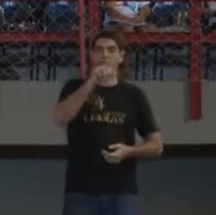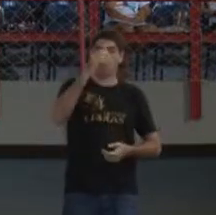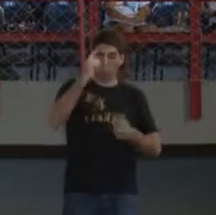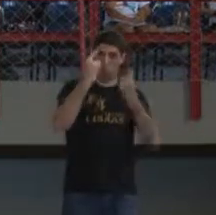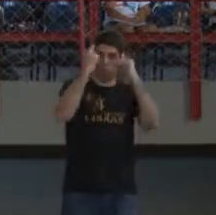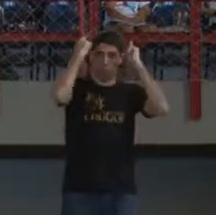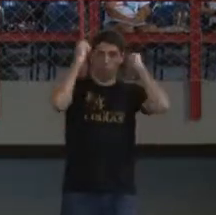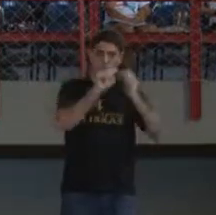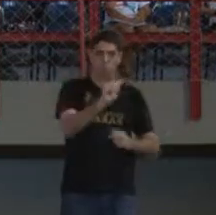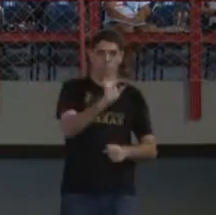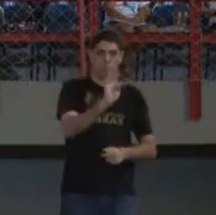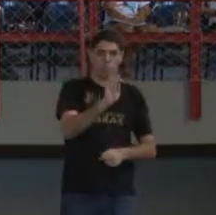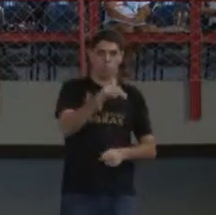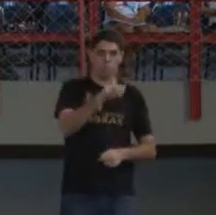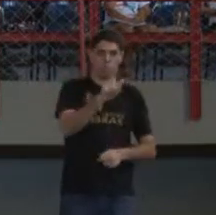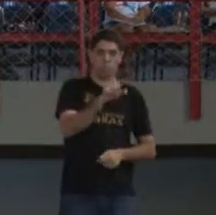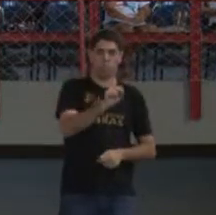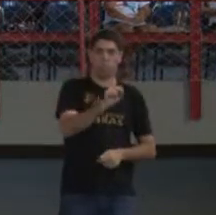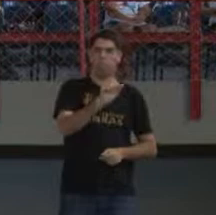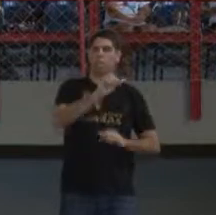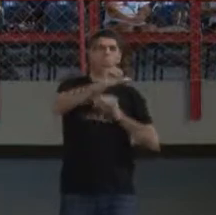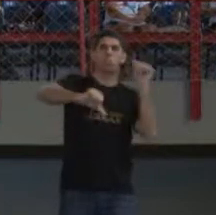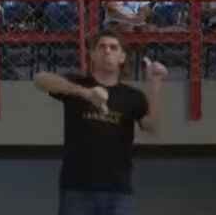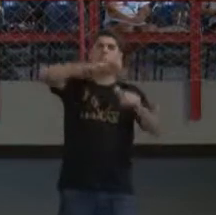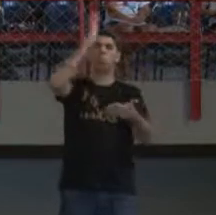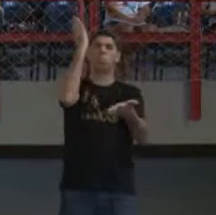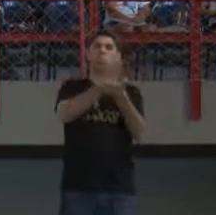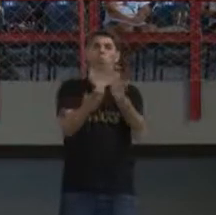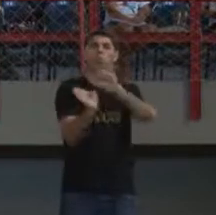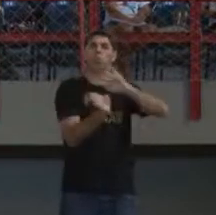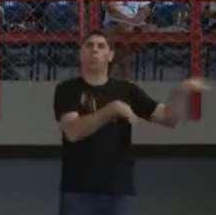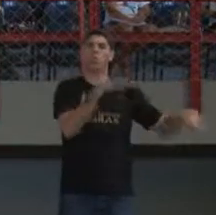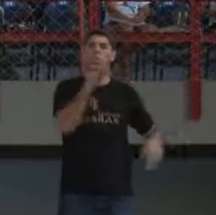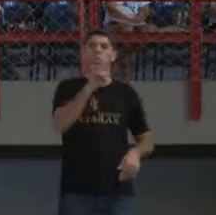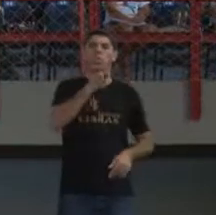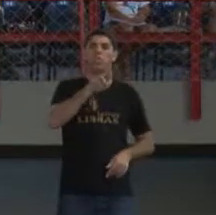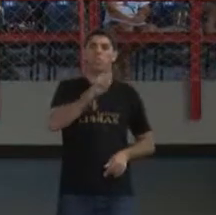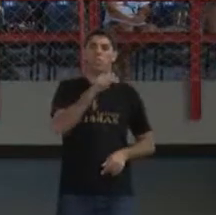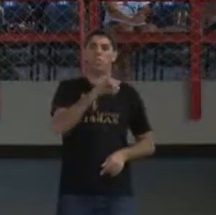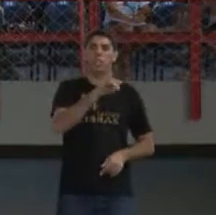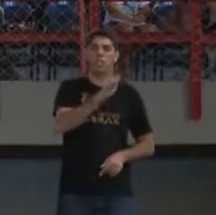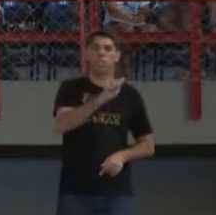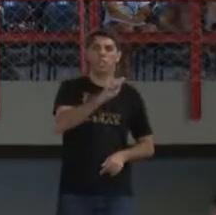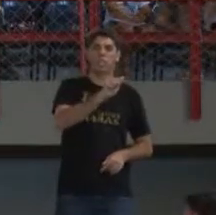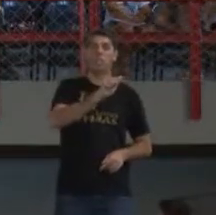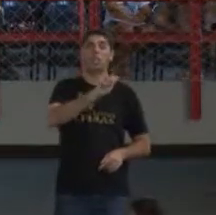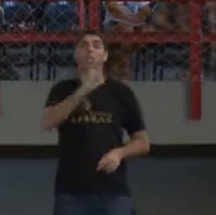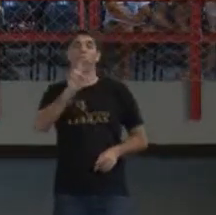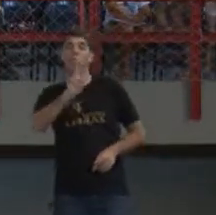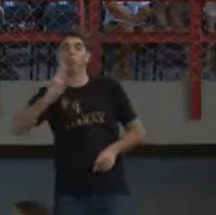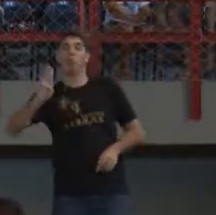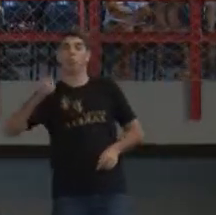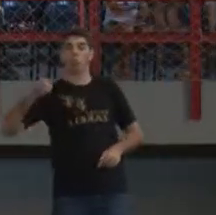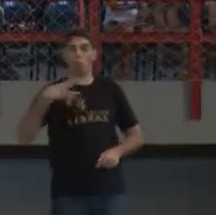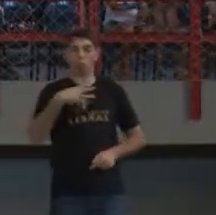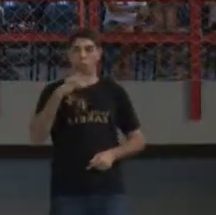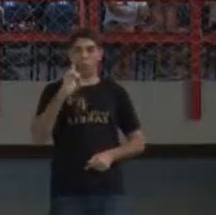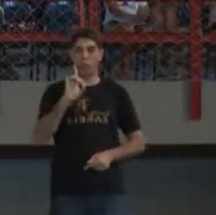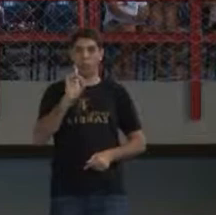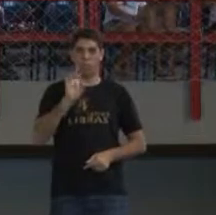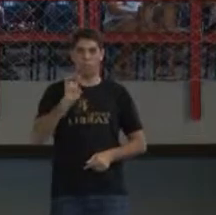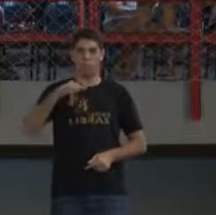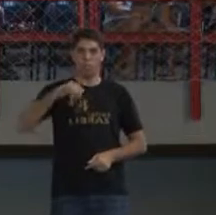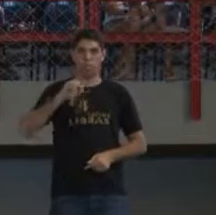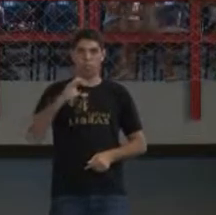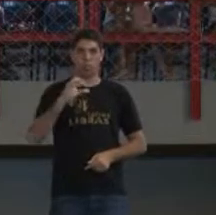democracia. Democracia quer dizer o quê? Demo, povo. Cracia, governo. Um